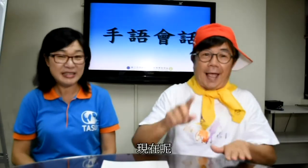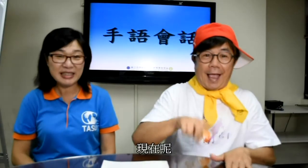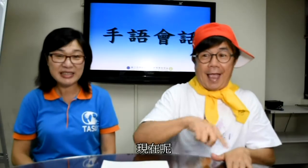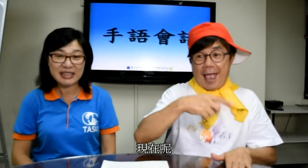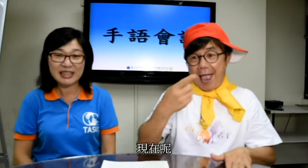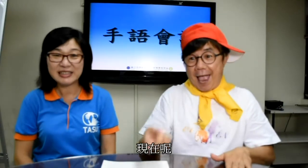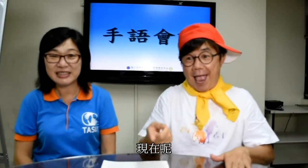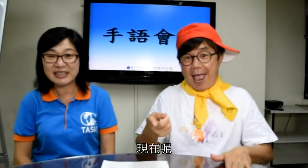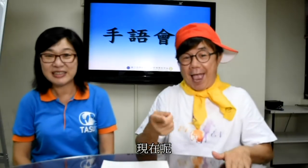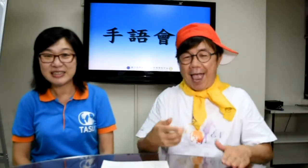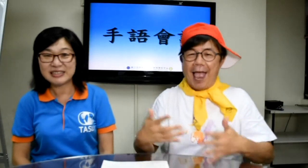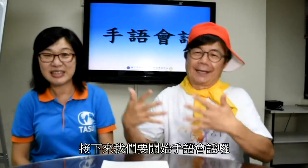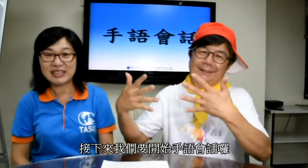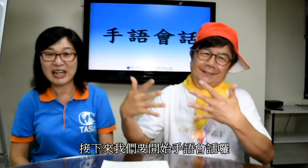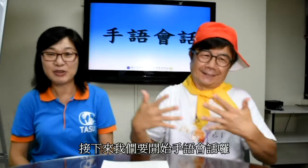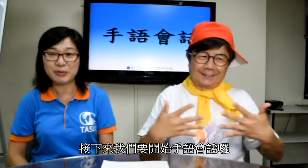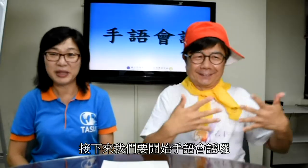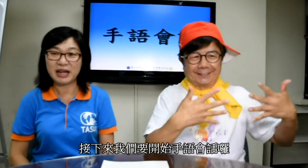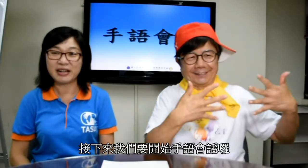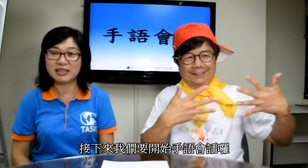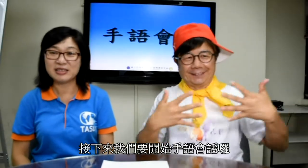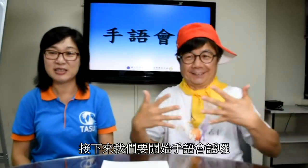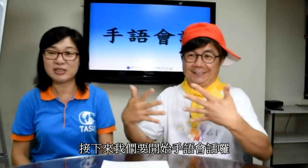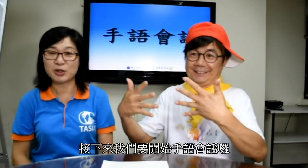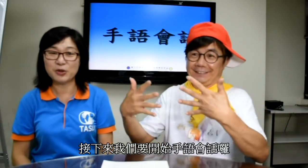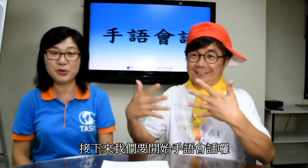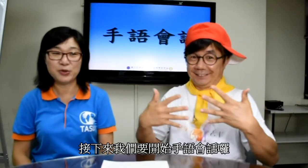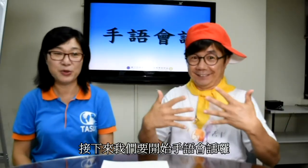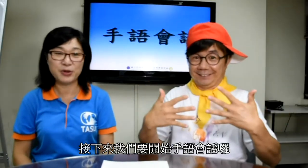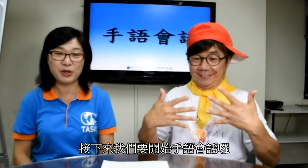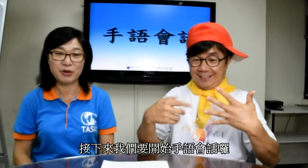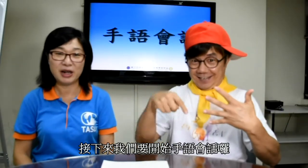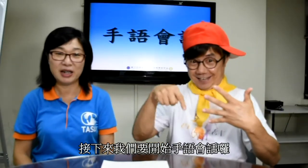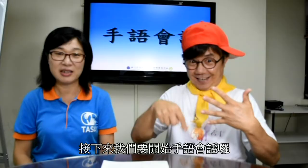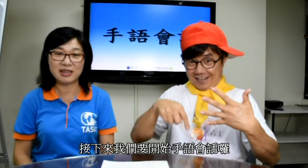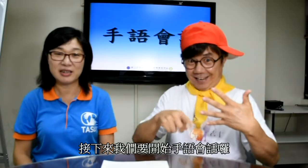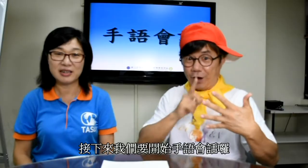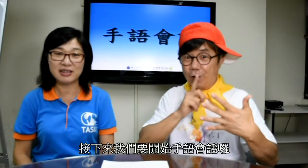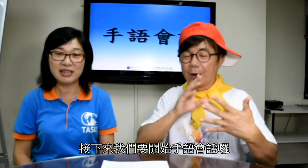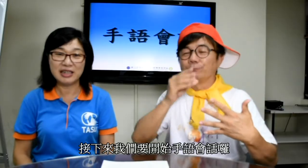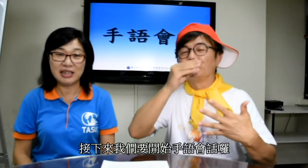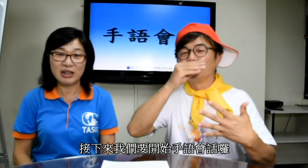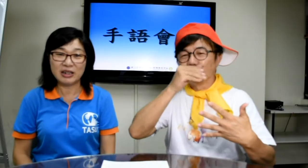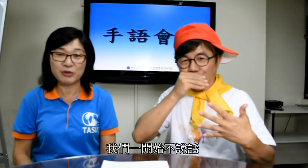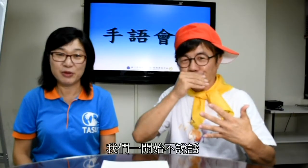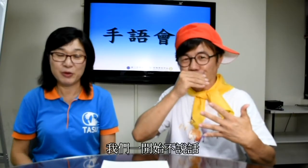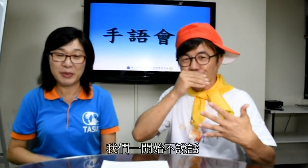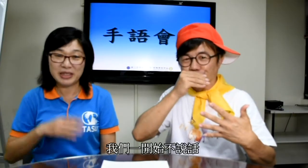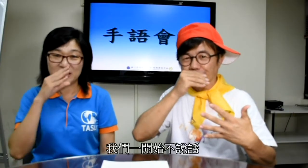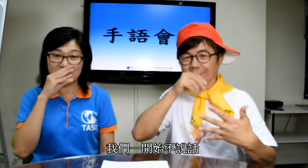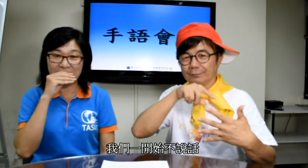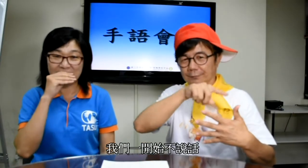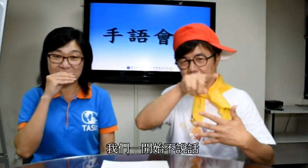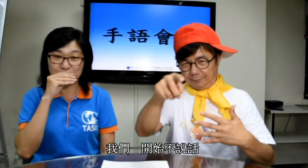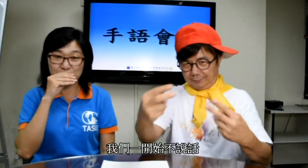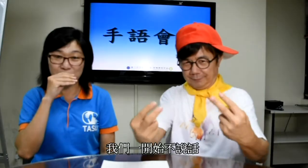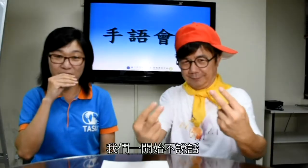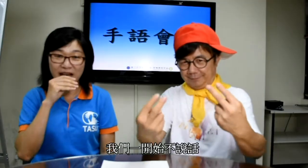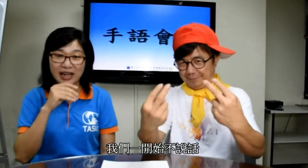现在呢，接下来我们要开始手语绘画咯。我们一开始不说话，大